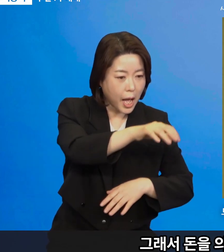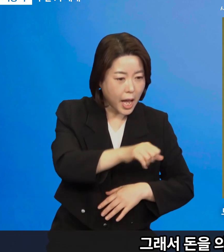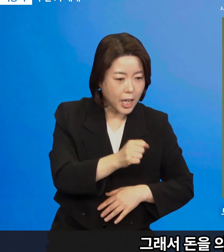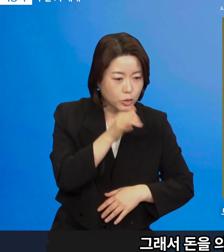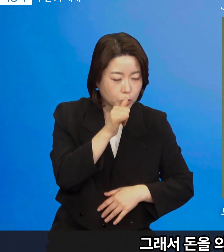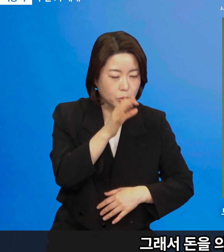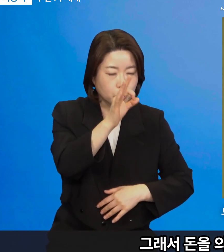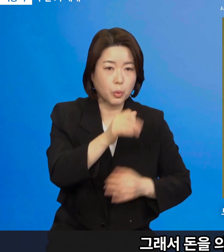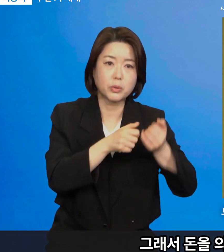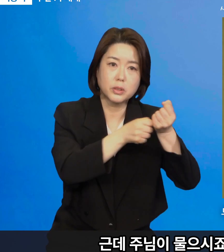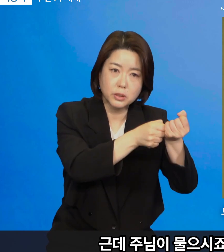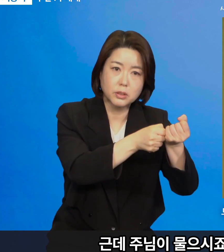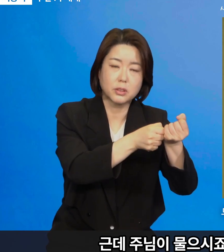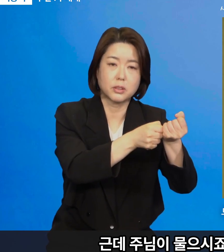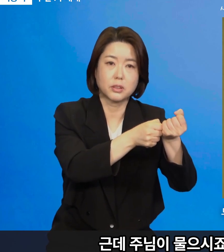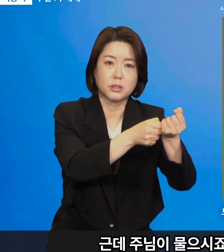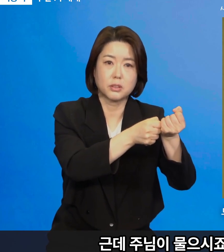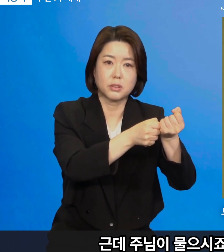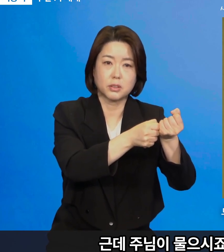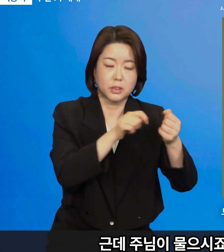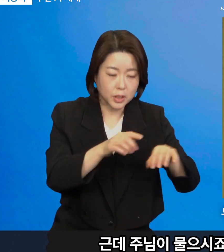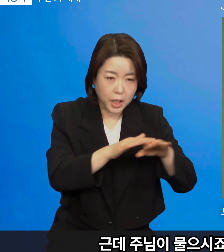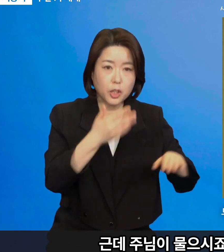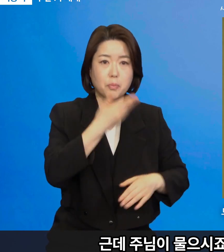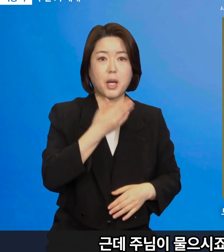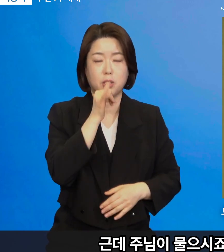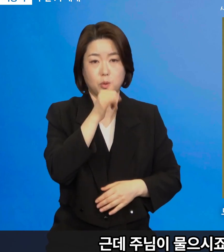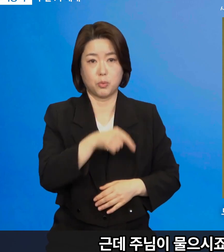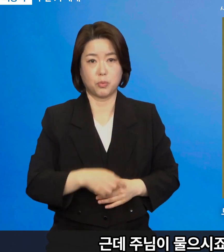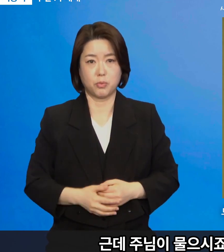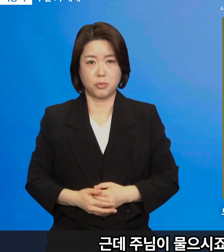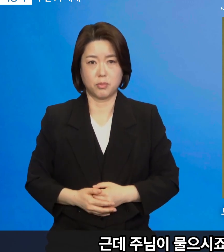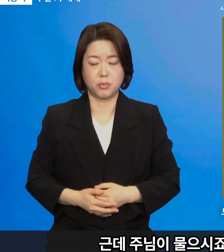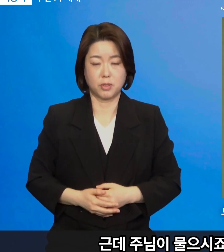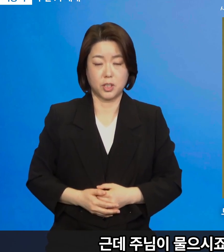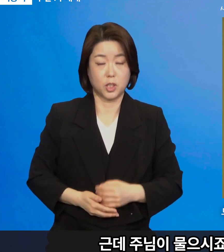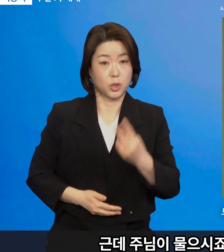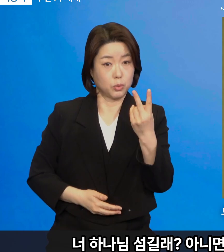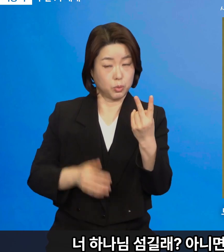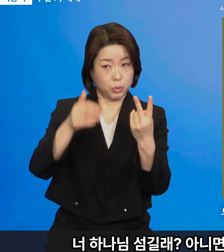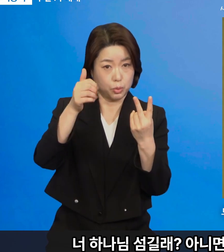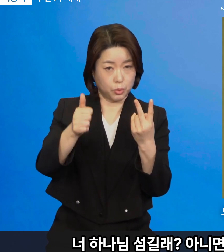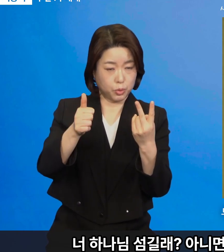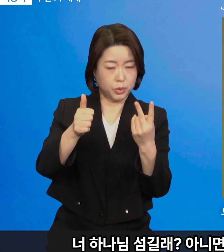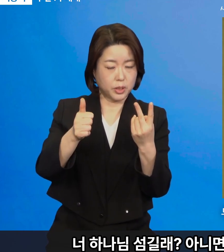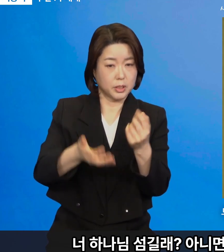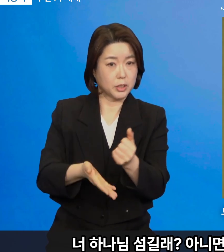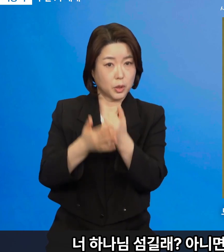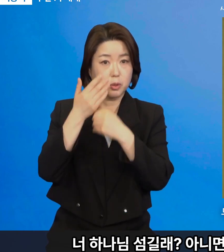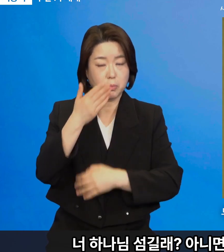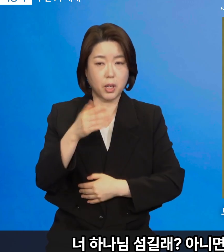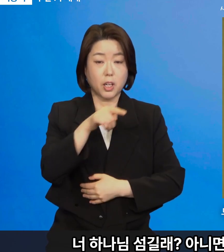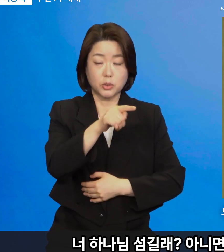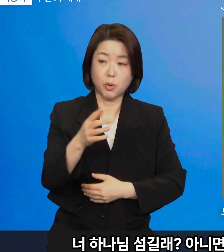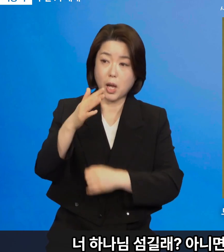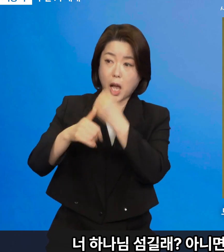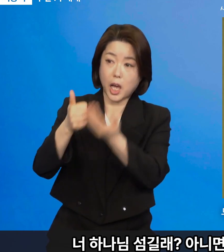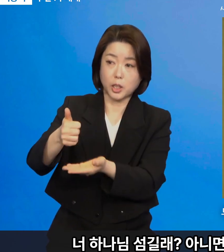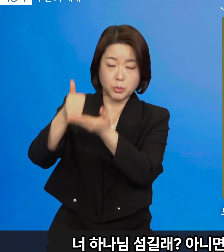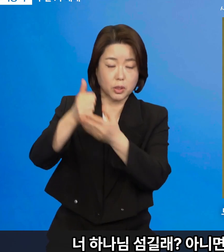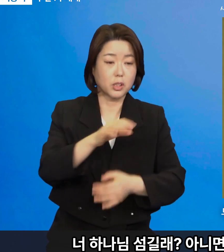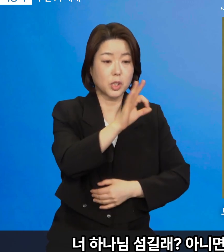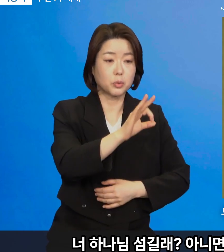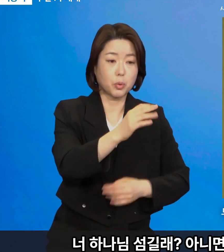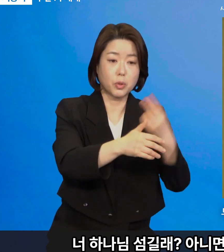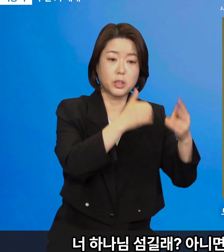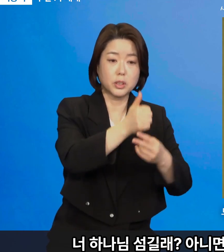거예요. 근데 주님은 물으시죠? 두 주인 섬길 수 없다. 너 하나님을 섬길래? 아니면 돈신을